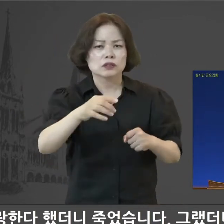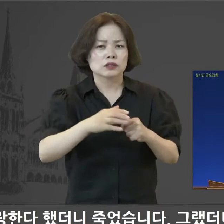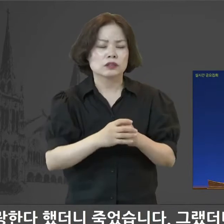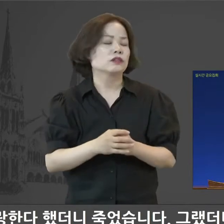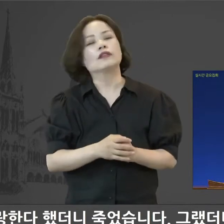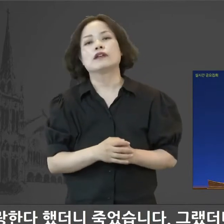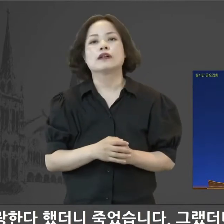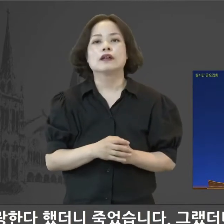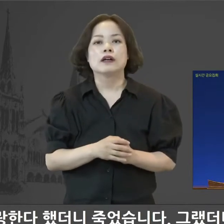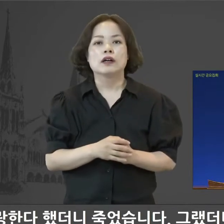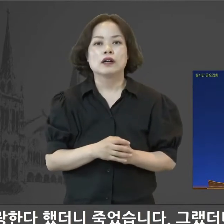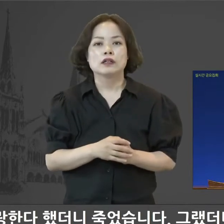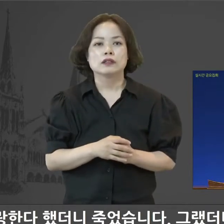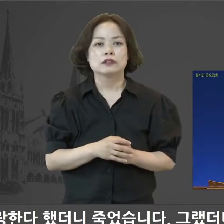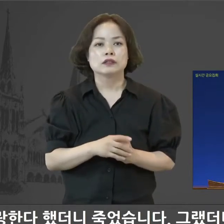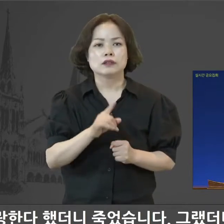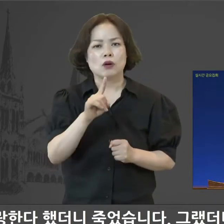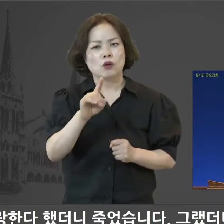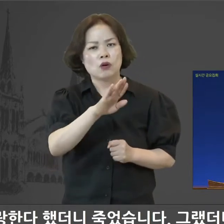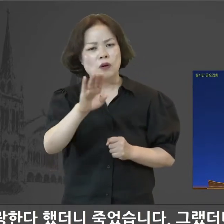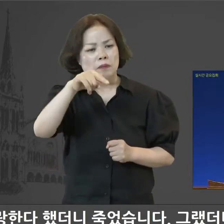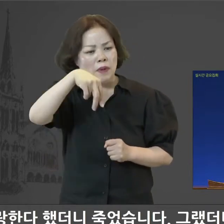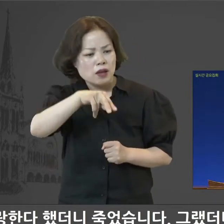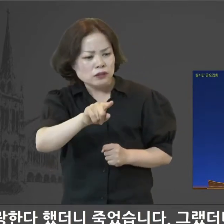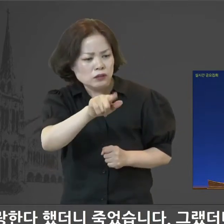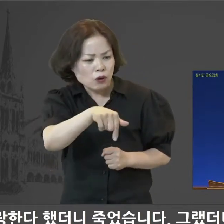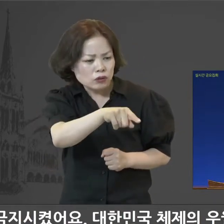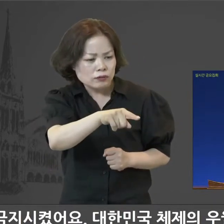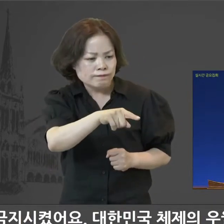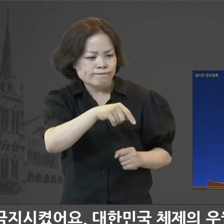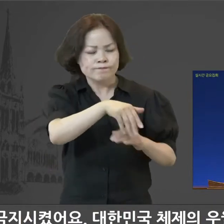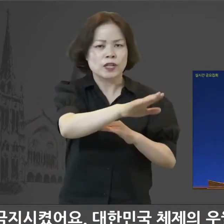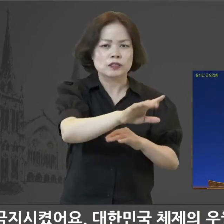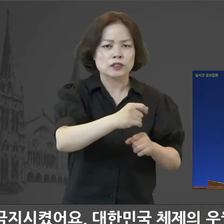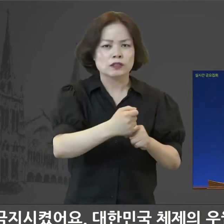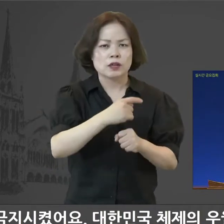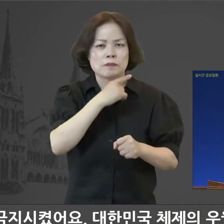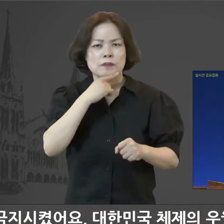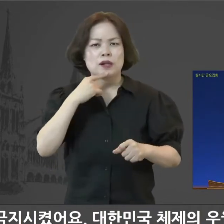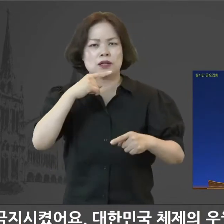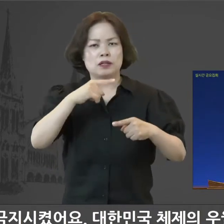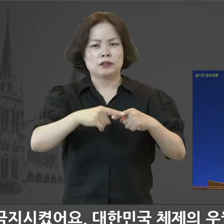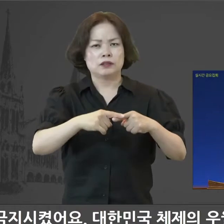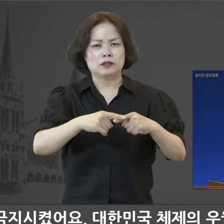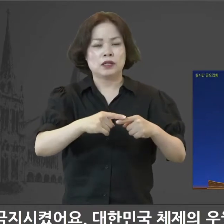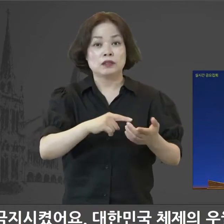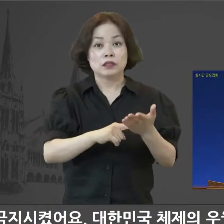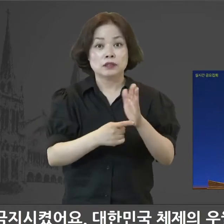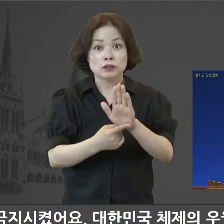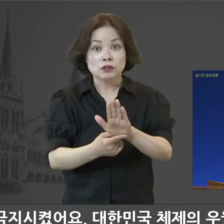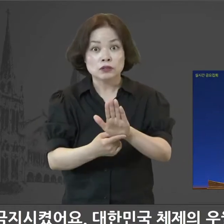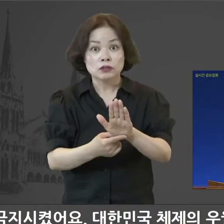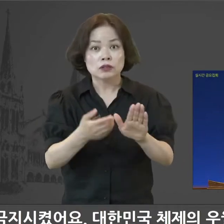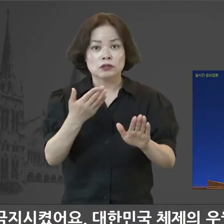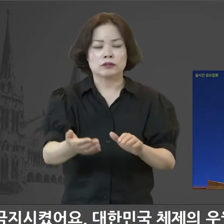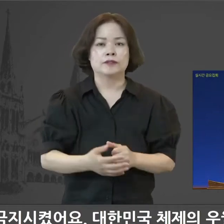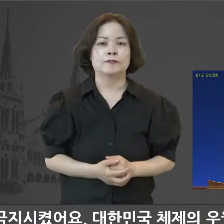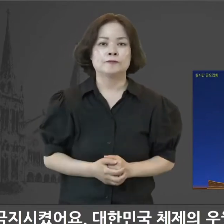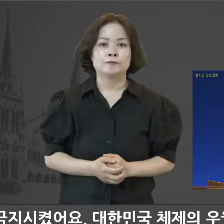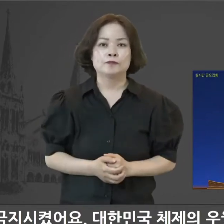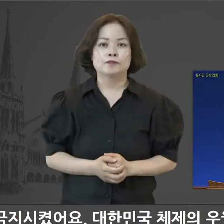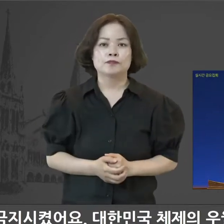때문입니다. 이렇게 얘기하면 이정훈 교수가 역시 빨갱이인 게 지금 드러나는 거야 이렇게 얘기하실 분들이